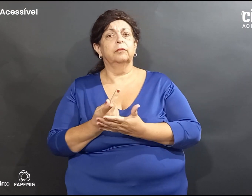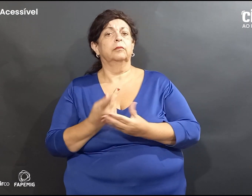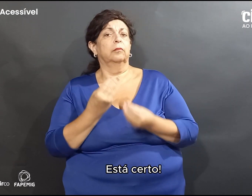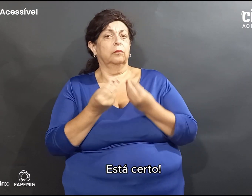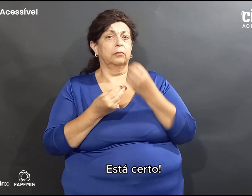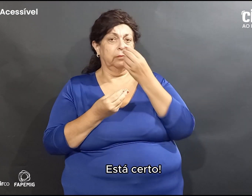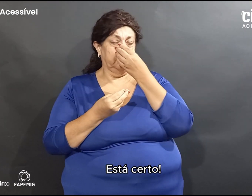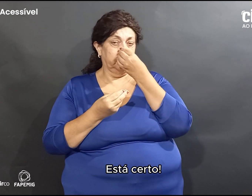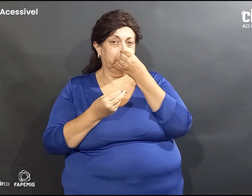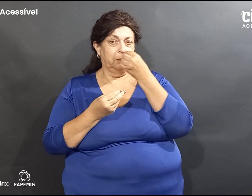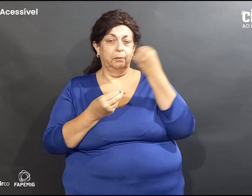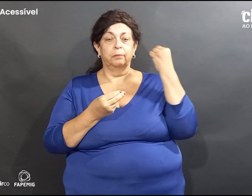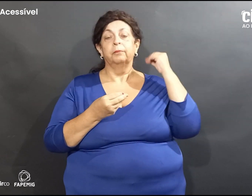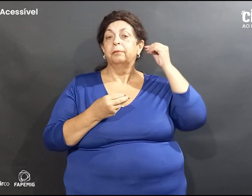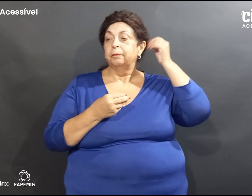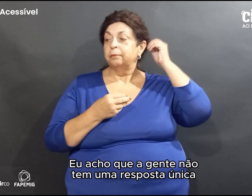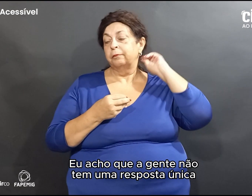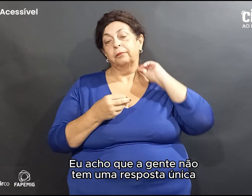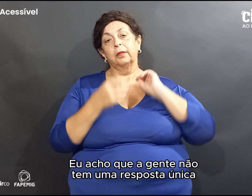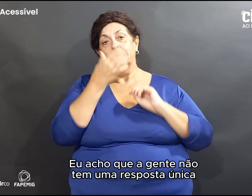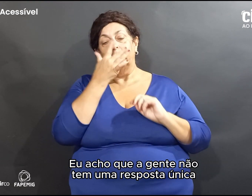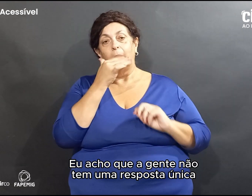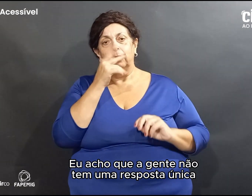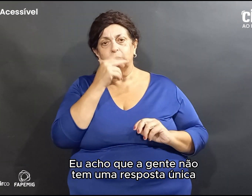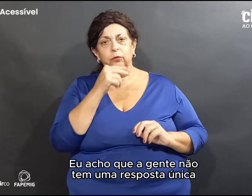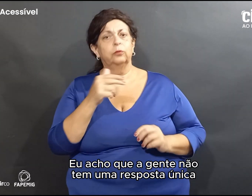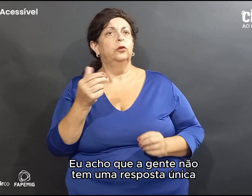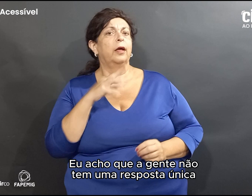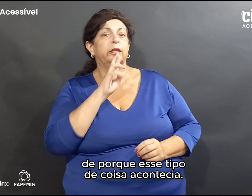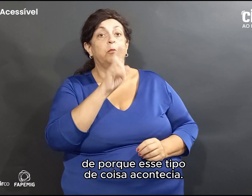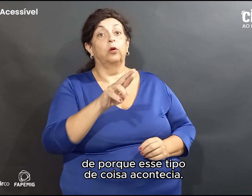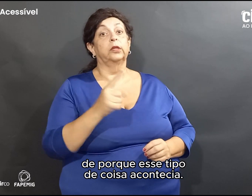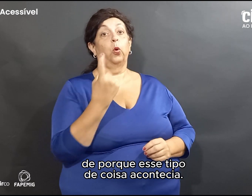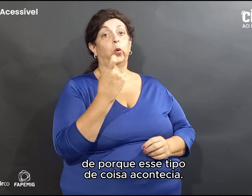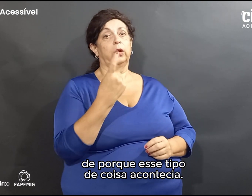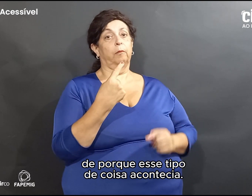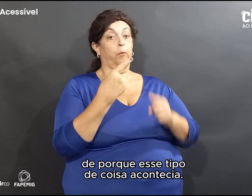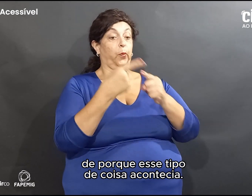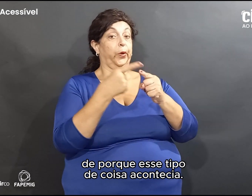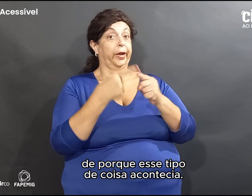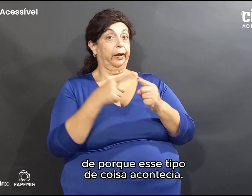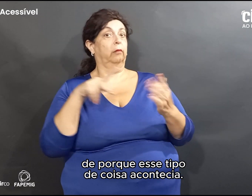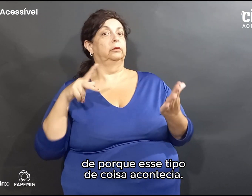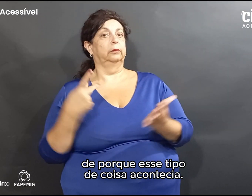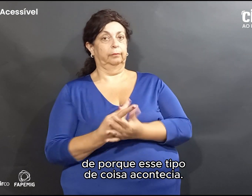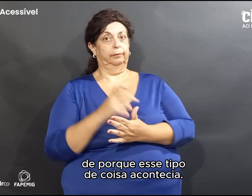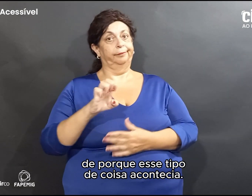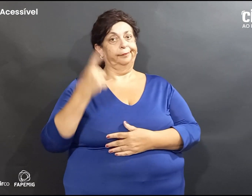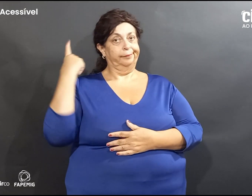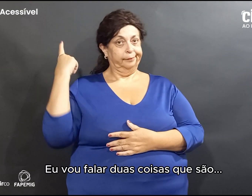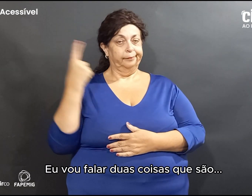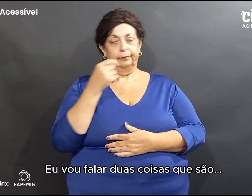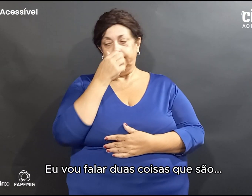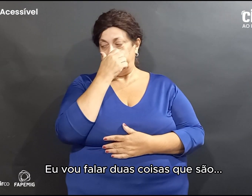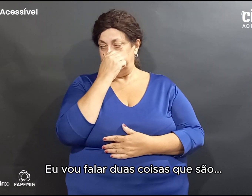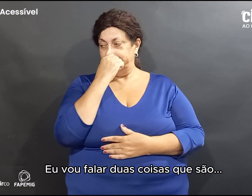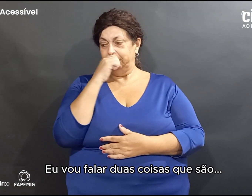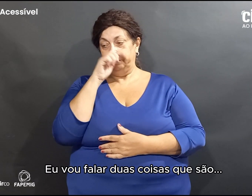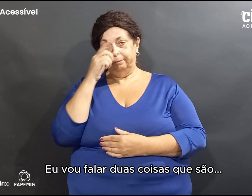Tá certo. Eu acho que a gente não tem uma resposta única de por que este tipo de coisa acontecia. Eu vou falar